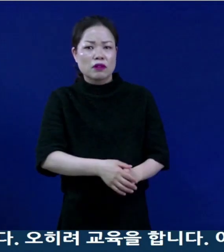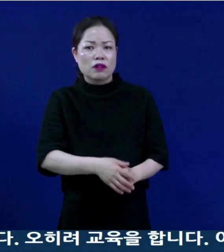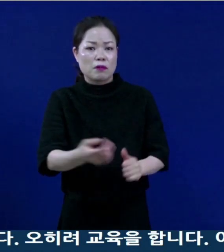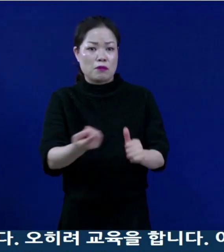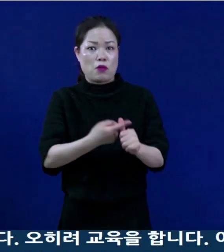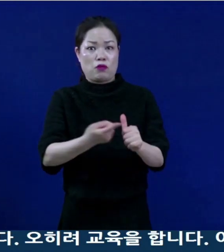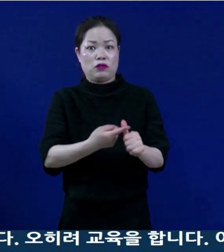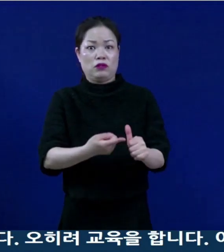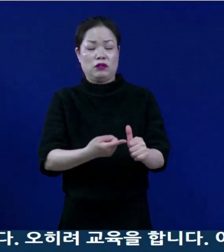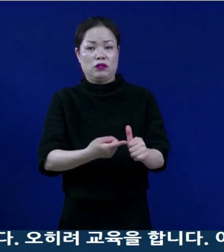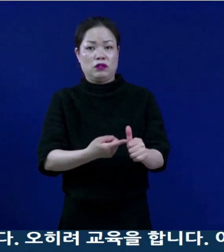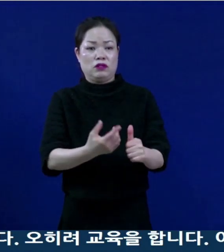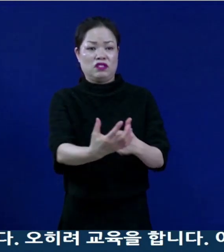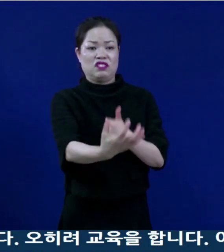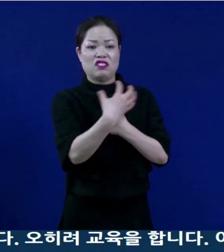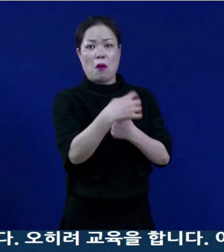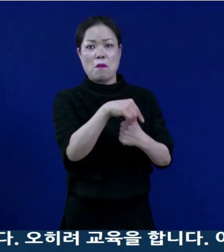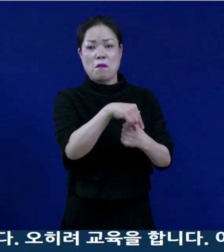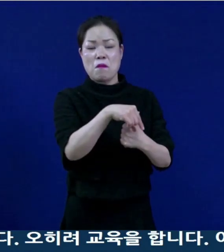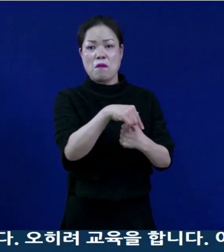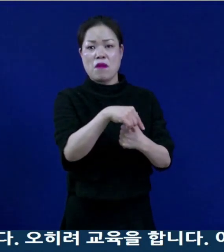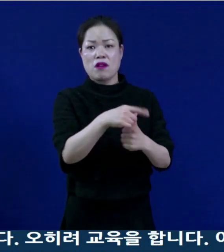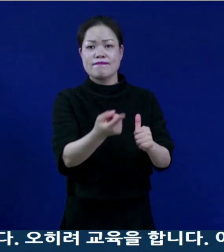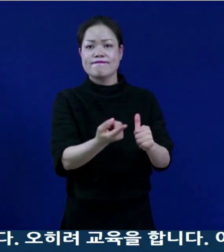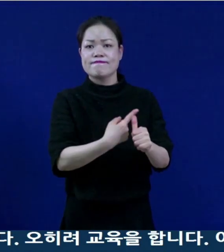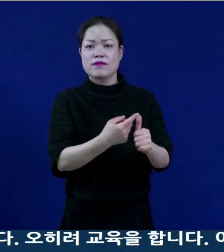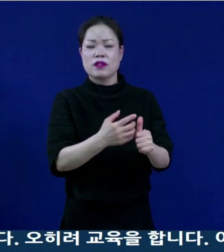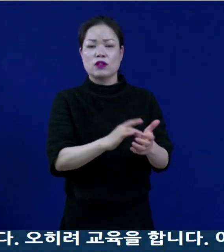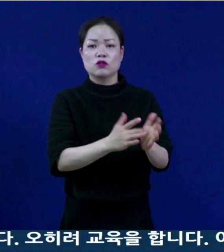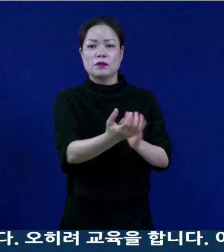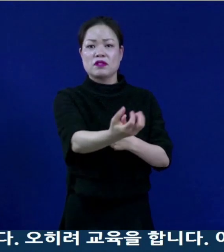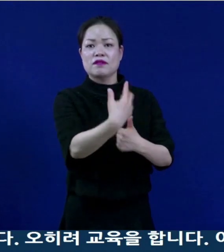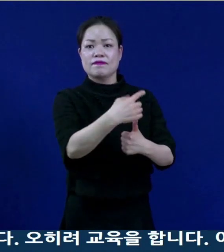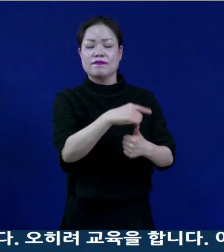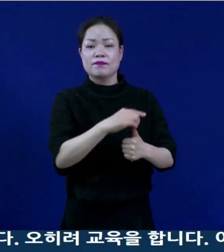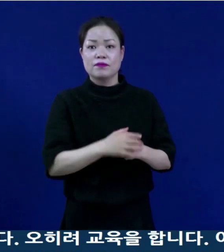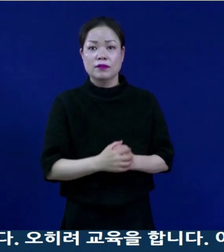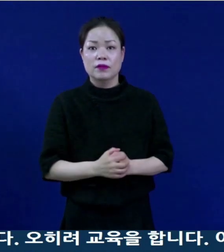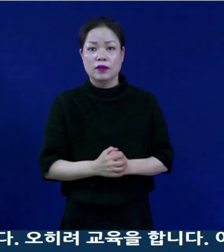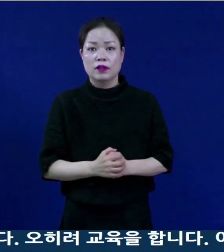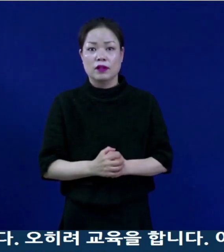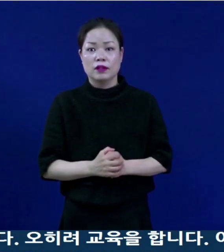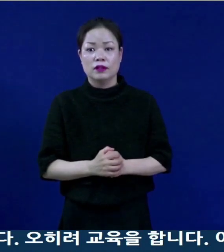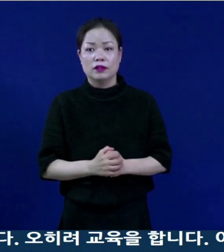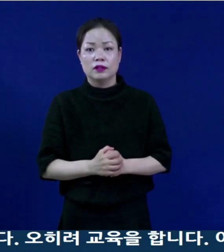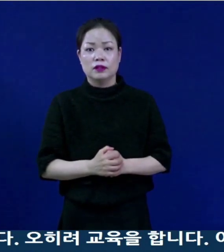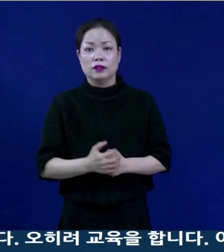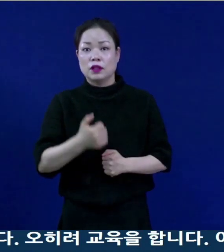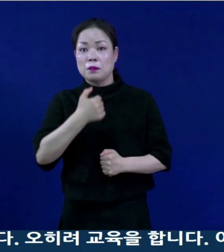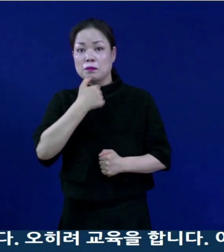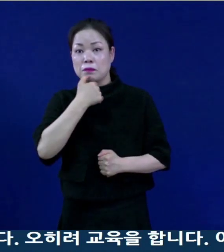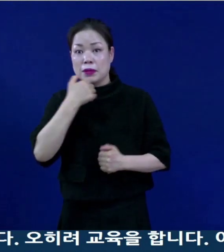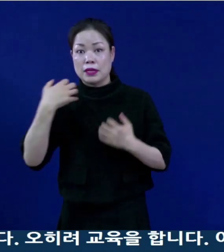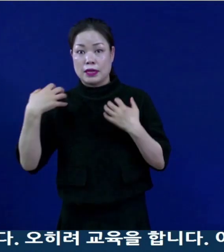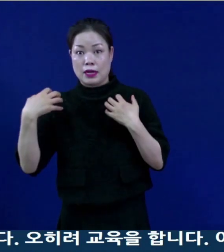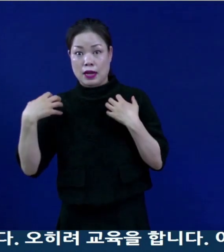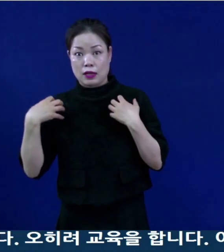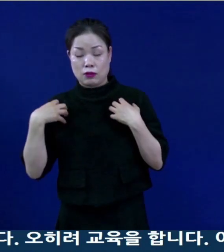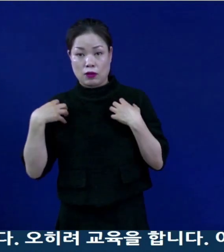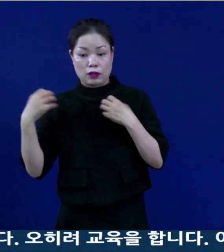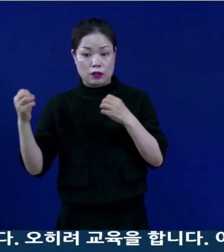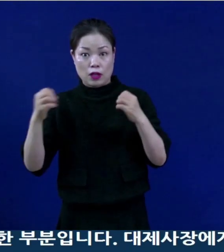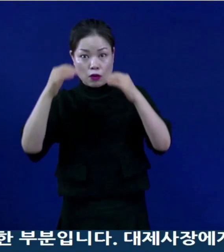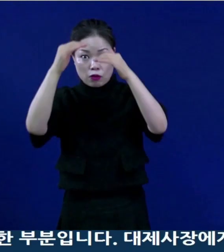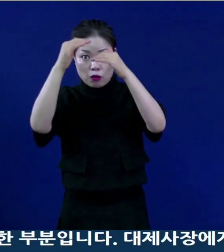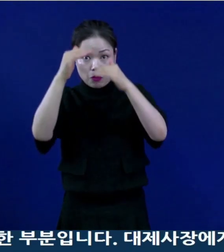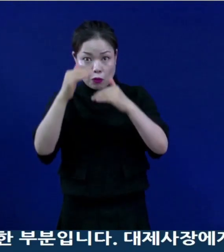모욕을 했어요. 위협을 한 거죠. 사실 모욕을 한 게 아니라 위협을. 근데 이 빌라도에게 한번 대화